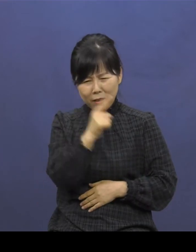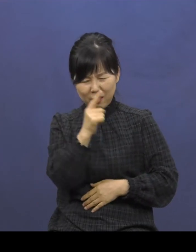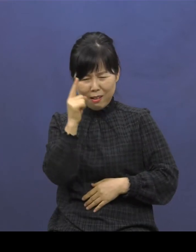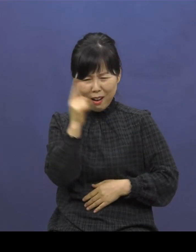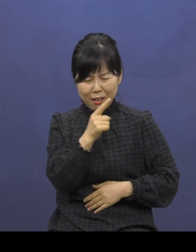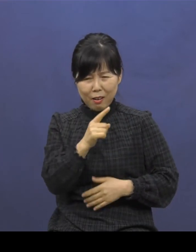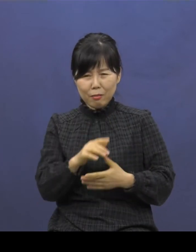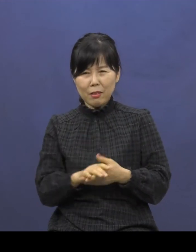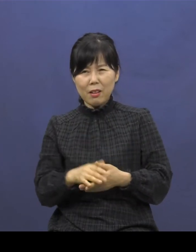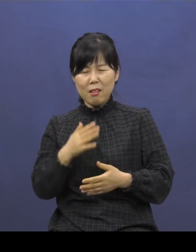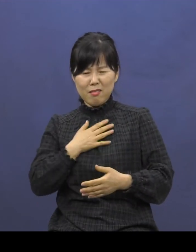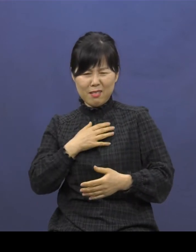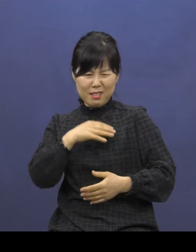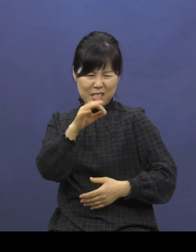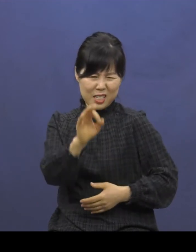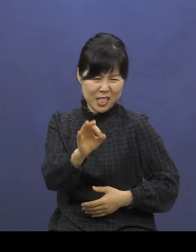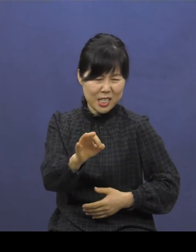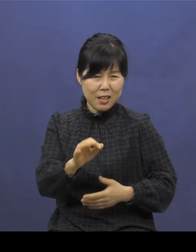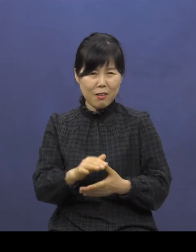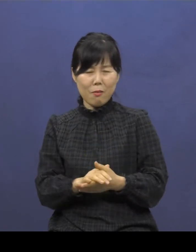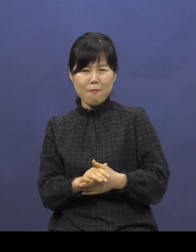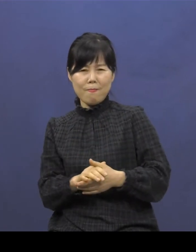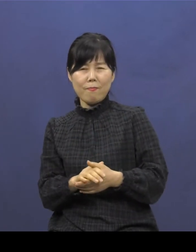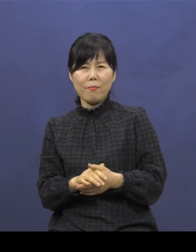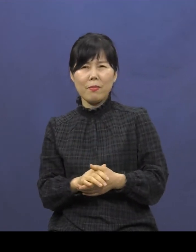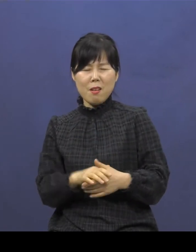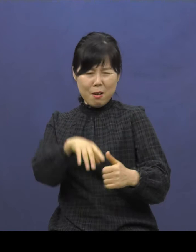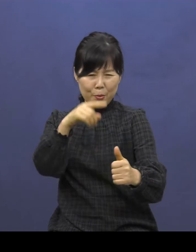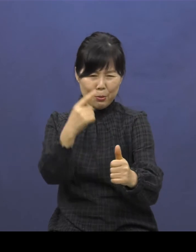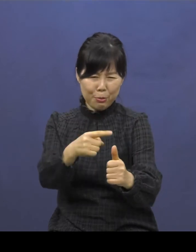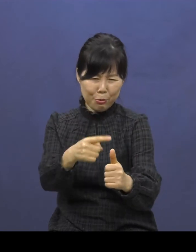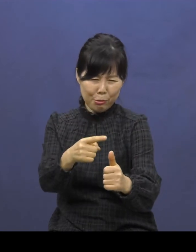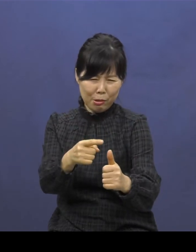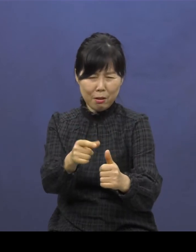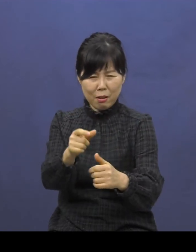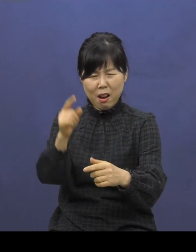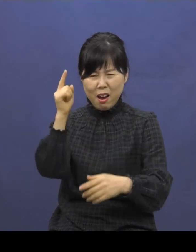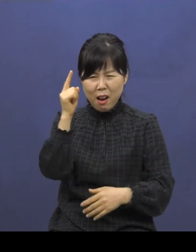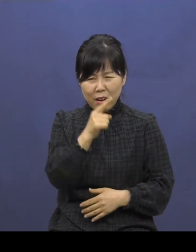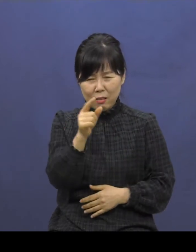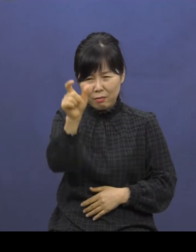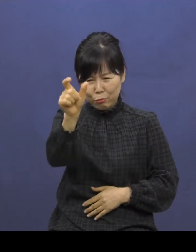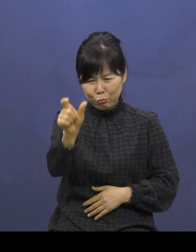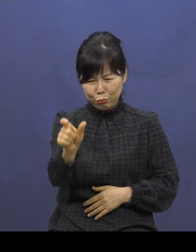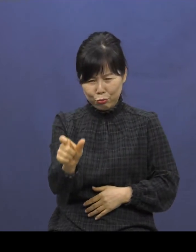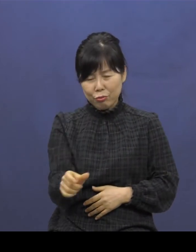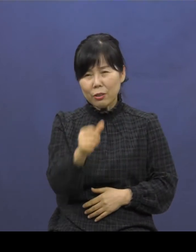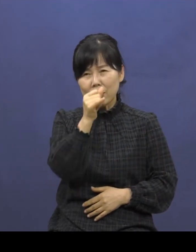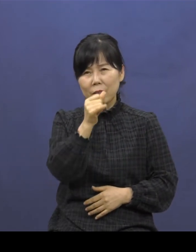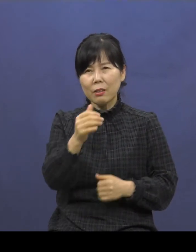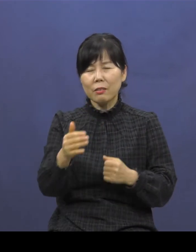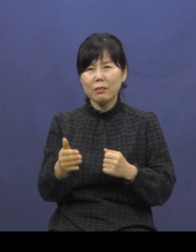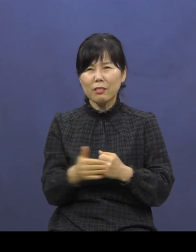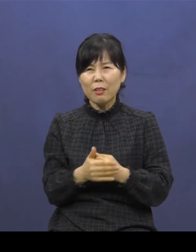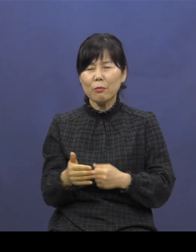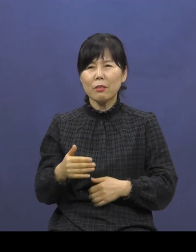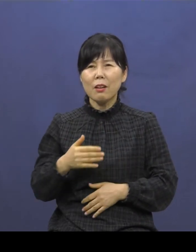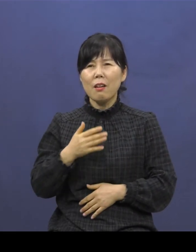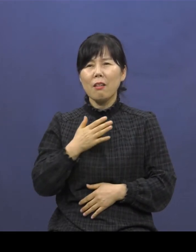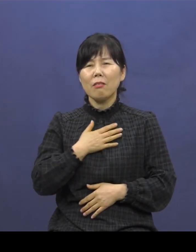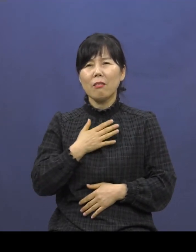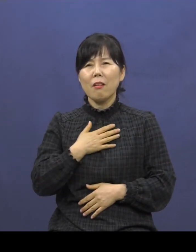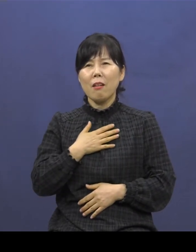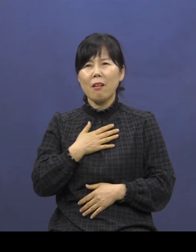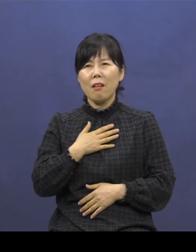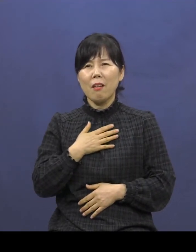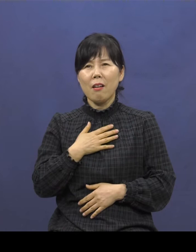있는지, 막 저를 비하시키고 뭐 비참하게 하고 막 이런 말들이 막 그냥 붙는 거예요. 그러면서 막